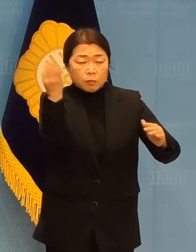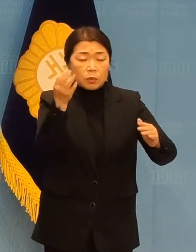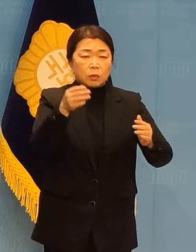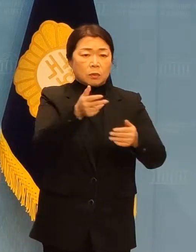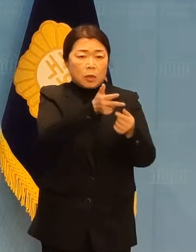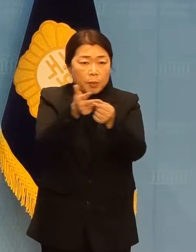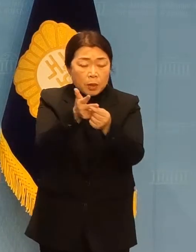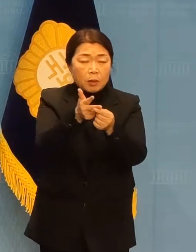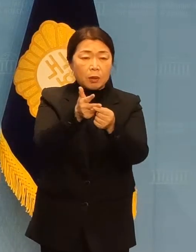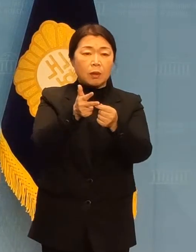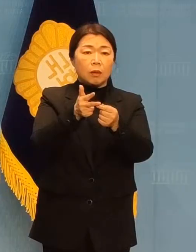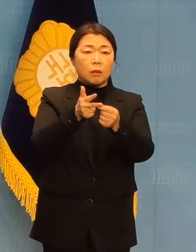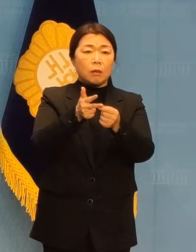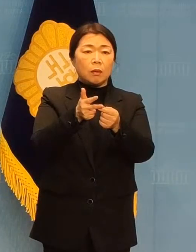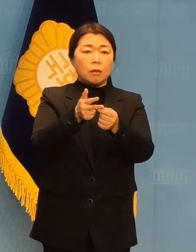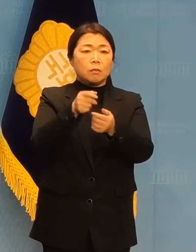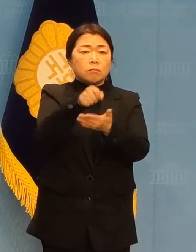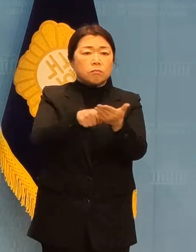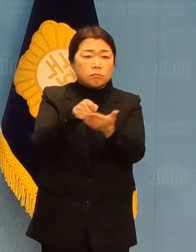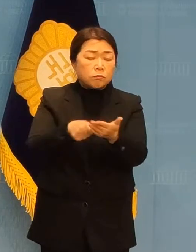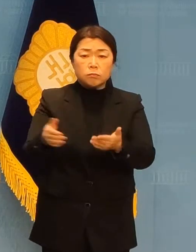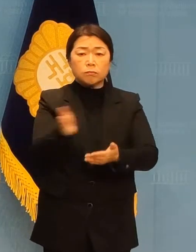카메라, 방송 카메라가 있습니까?